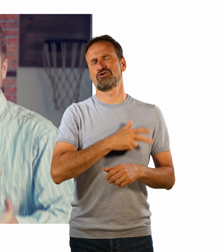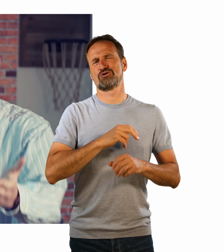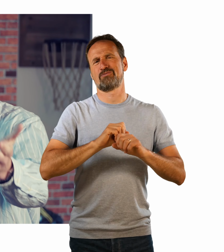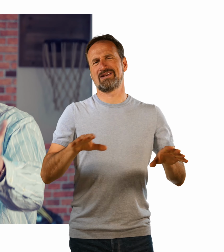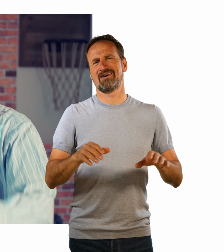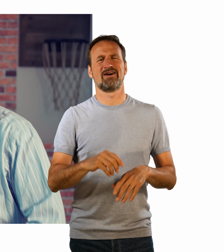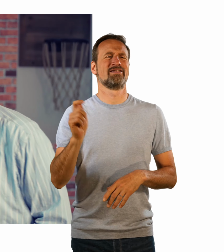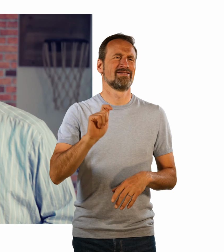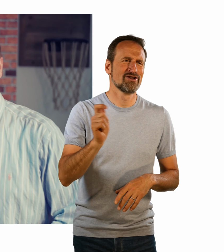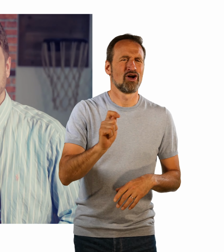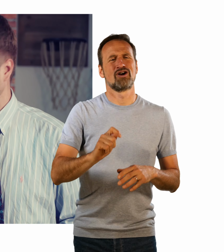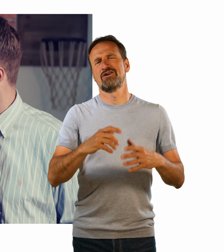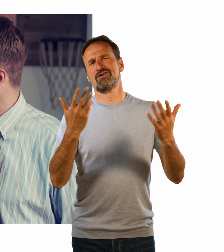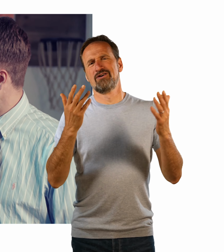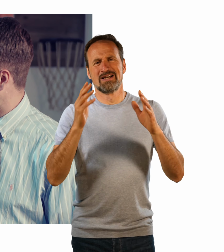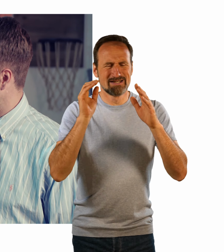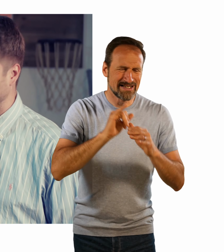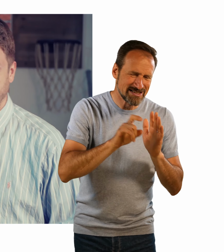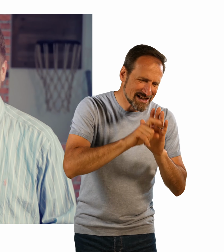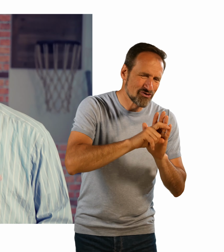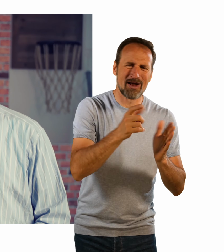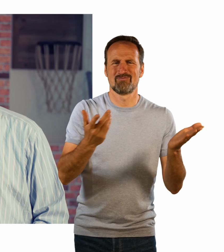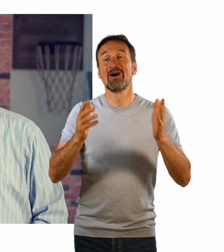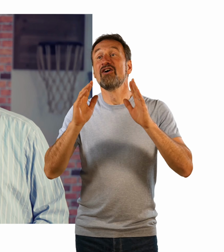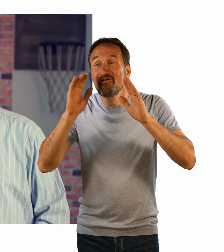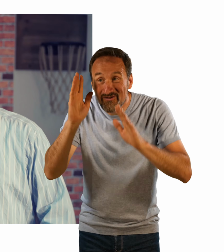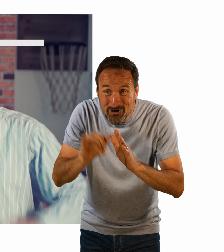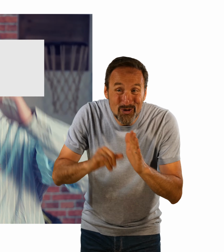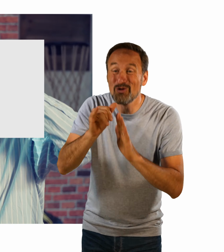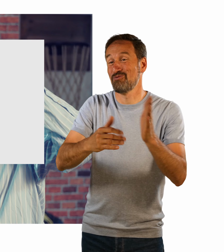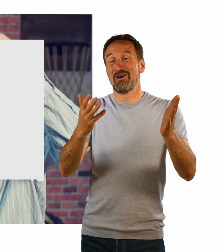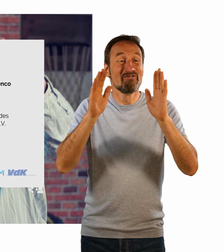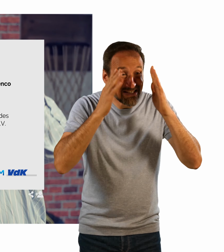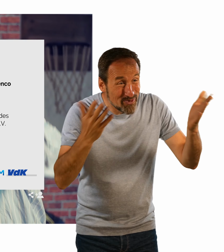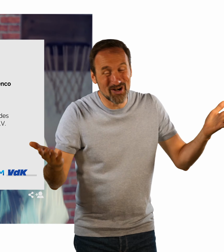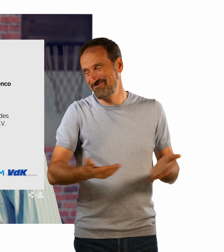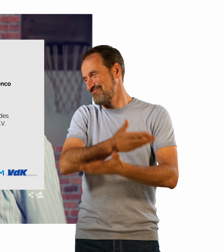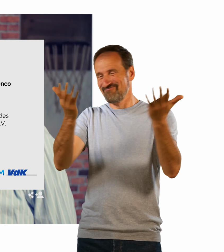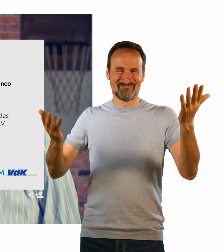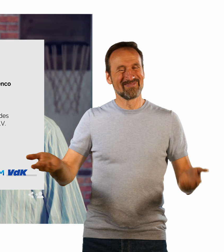dazugehört. YouTube. In diesem Sinne freuen wir uns, euch wiederzusehen. Bis zum nächsten Mal. Join us.